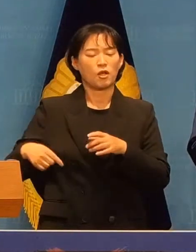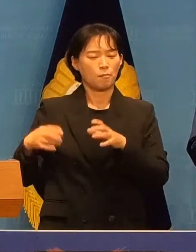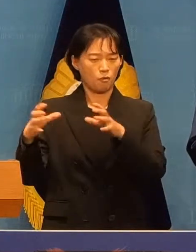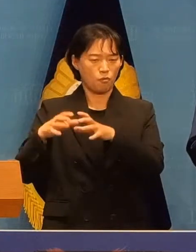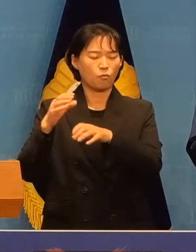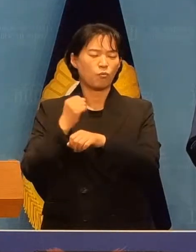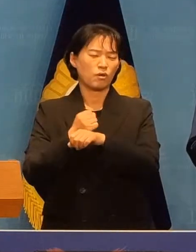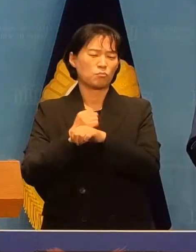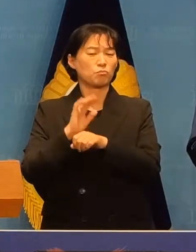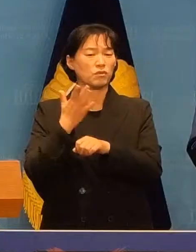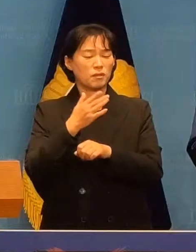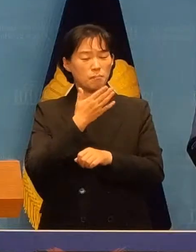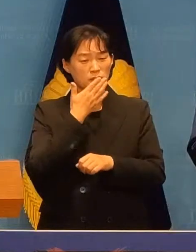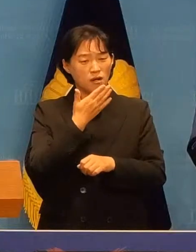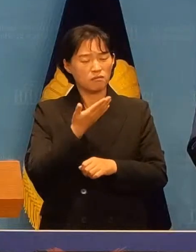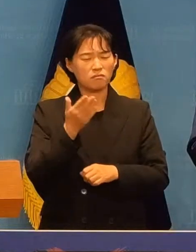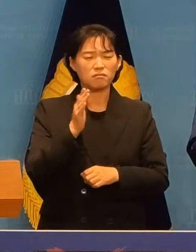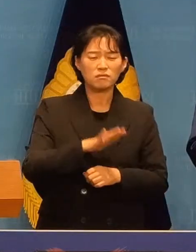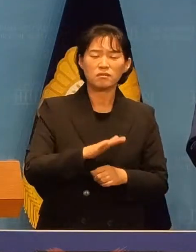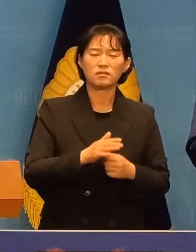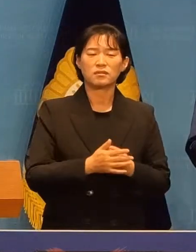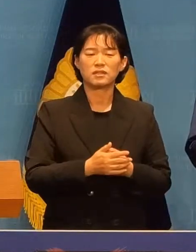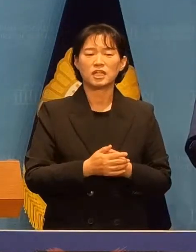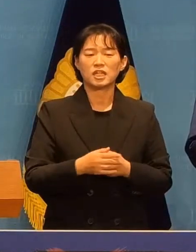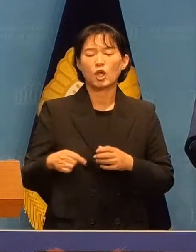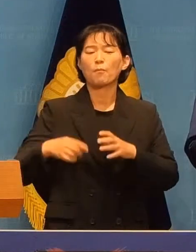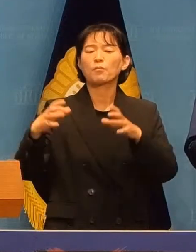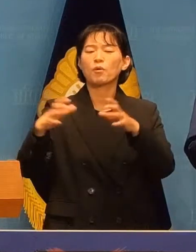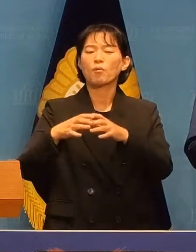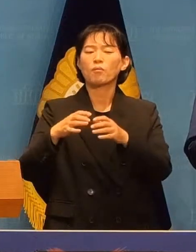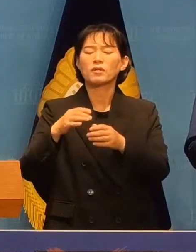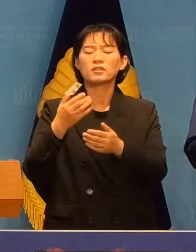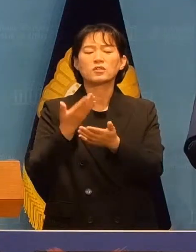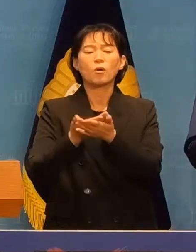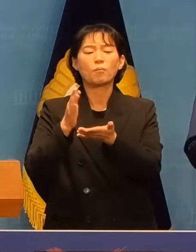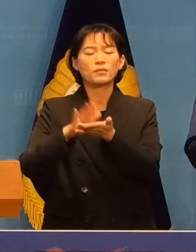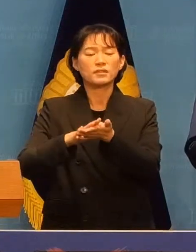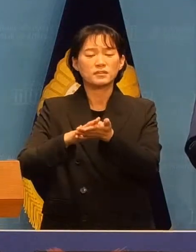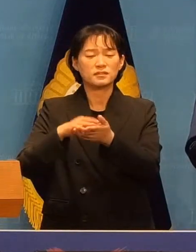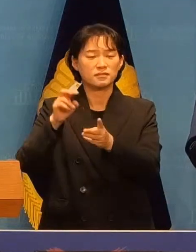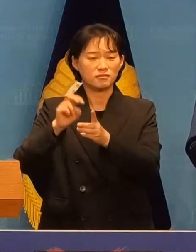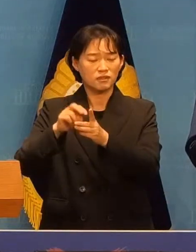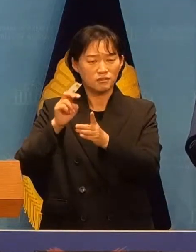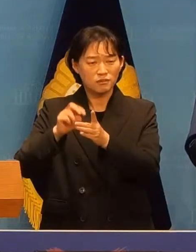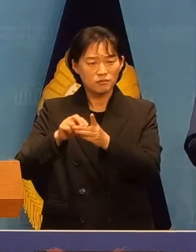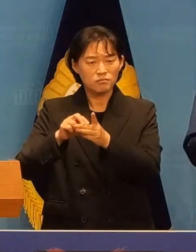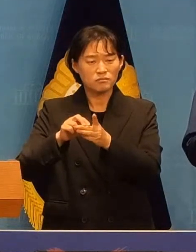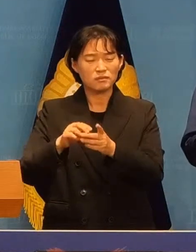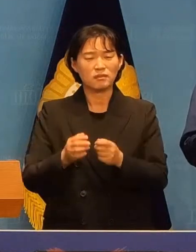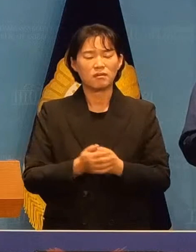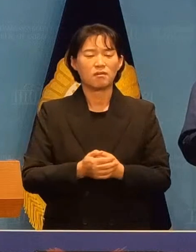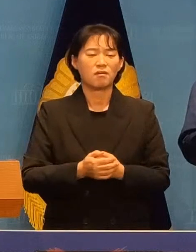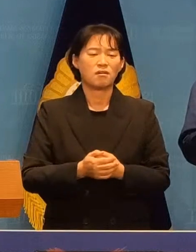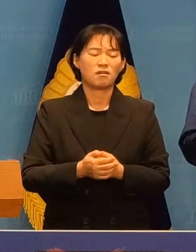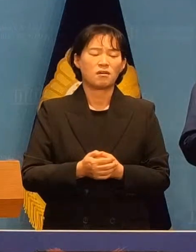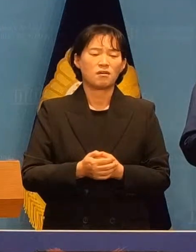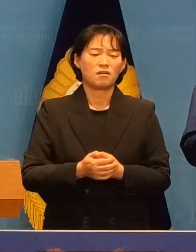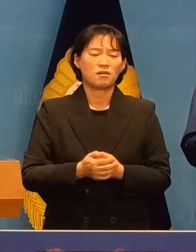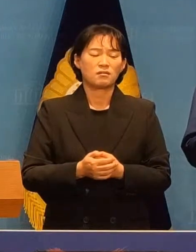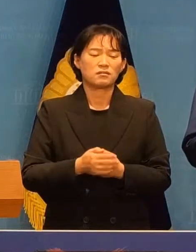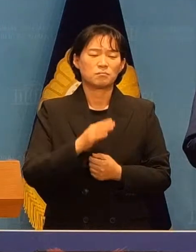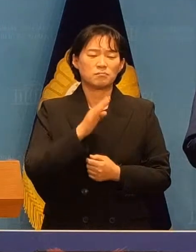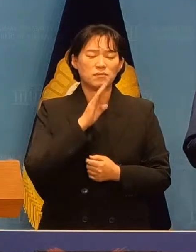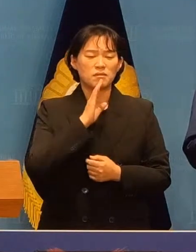그런데 정작 당사자인 협력 정비센터들은 마지막 기대런덕이